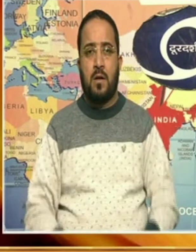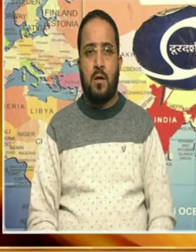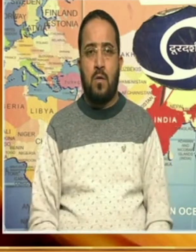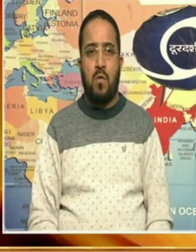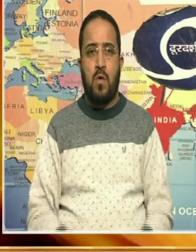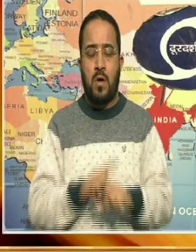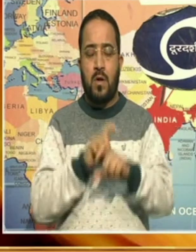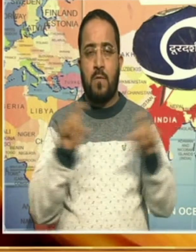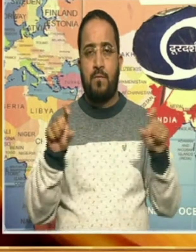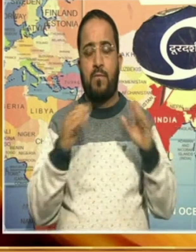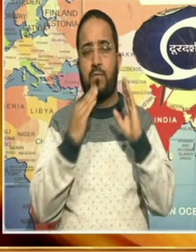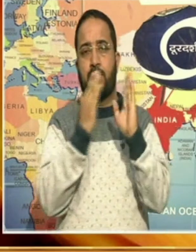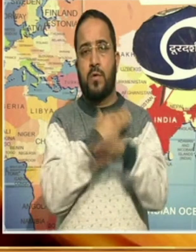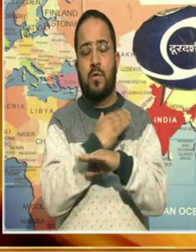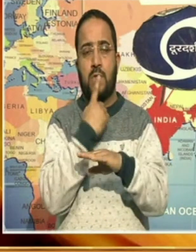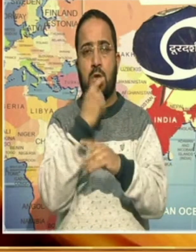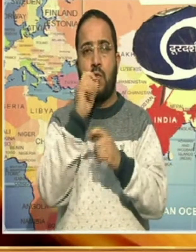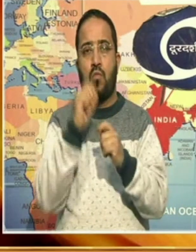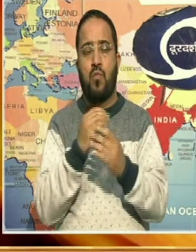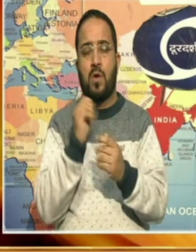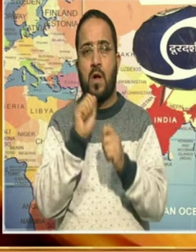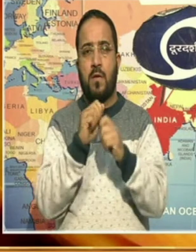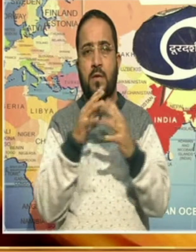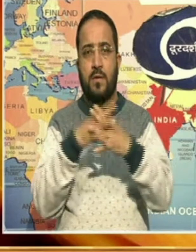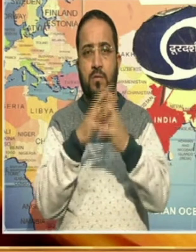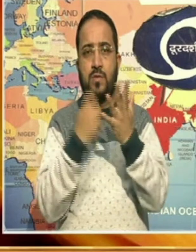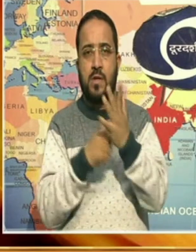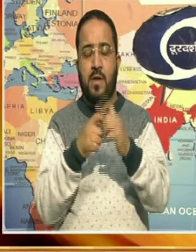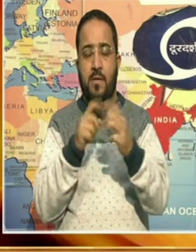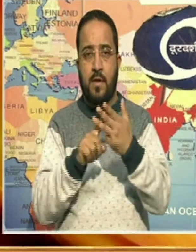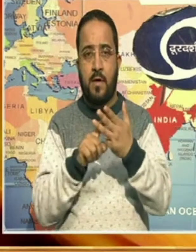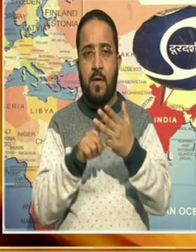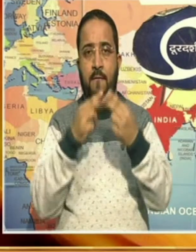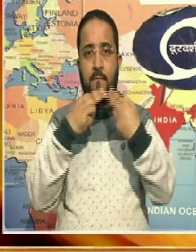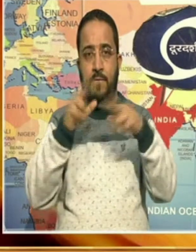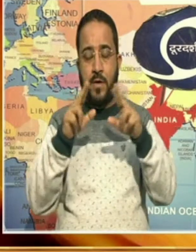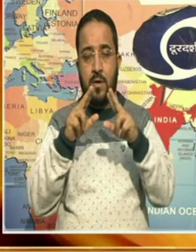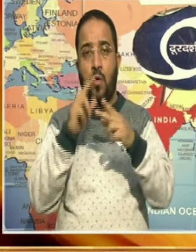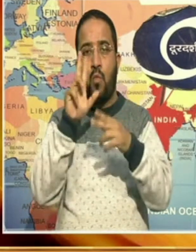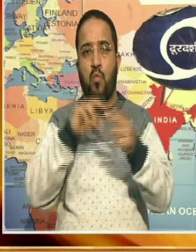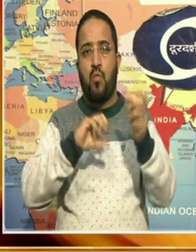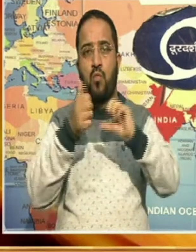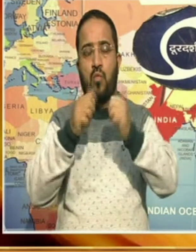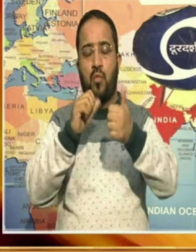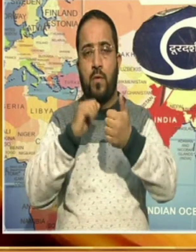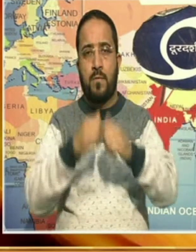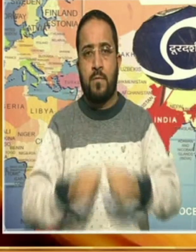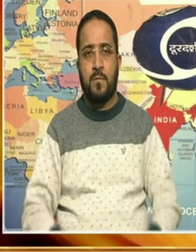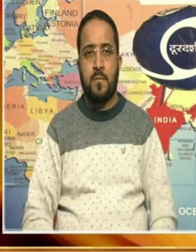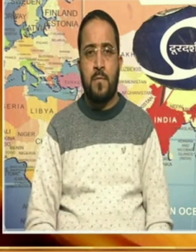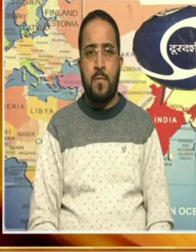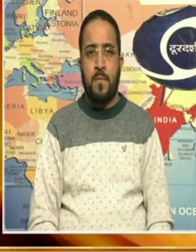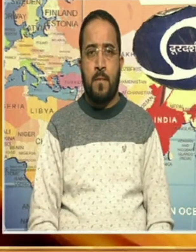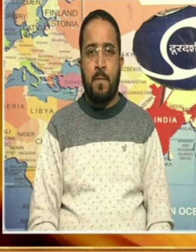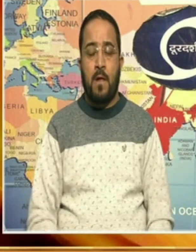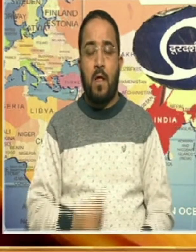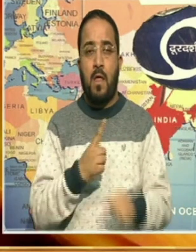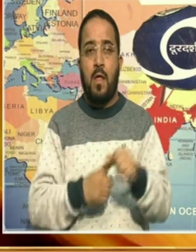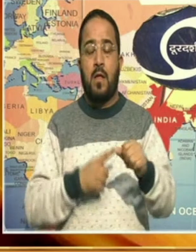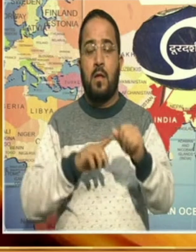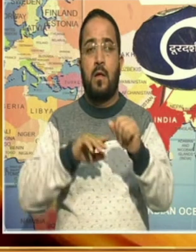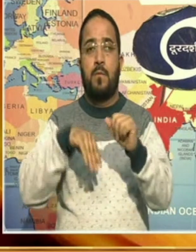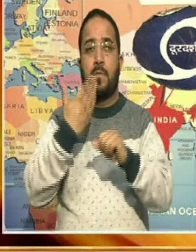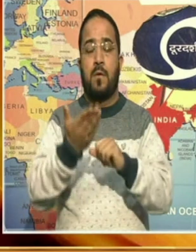کاروائی اور حصول یابیوں کا جائزہ لینے کے علاوہ اگلے برس کی